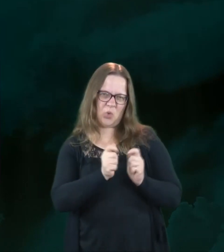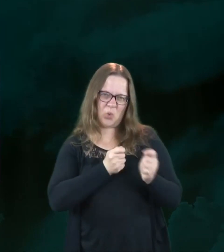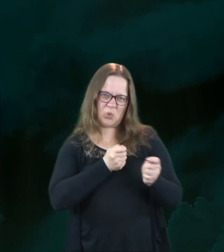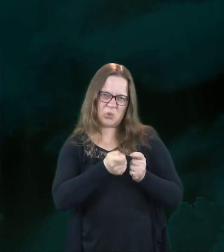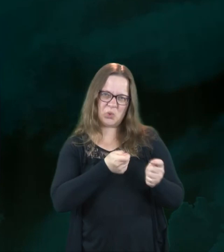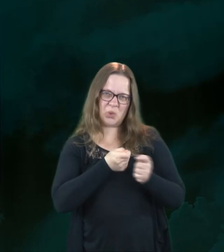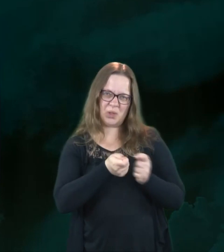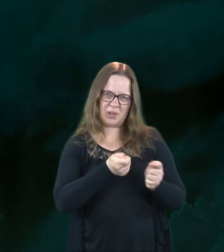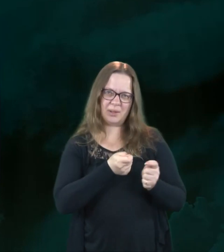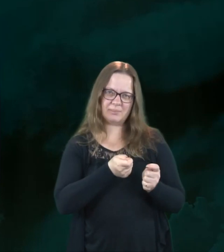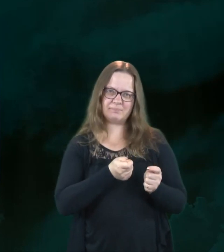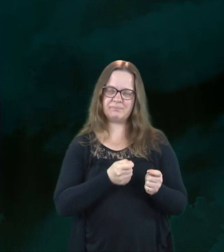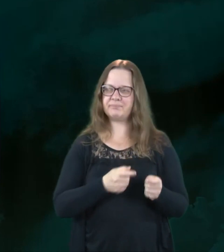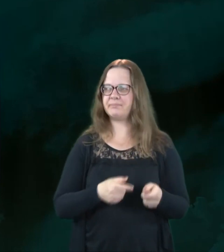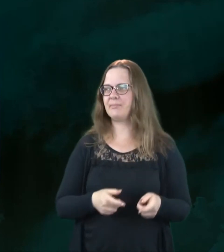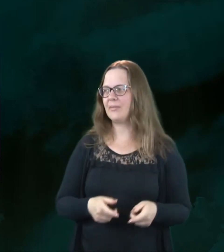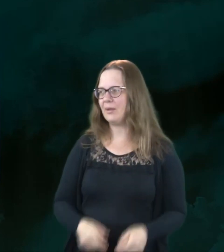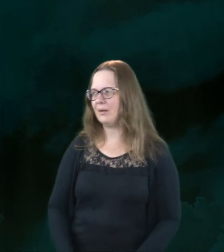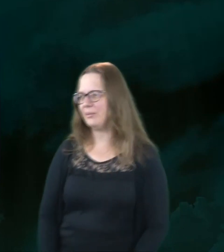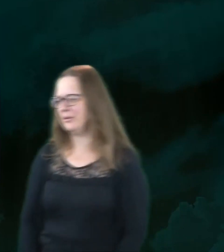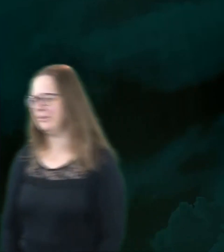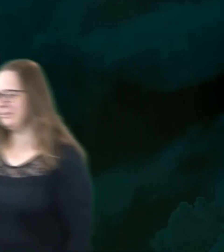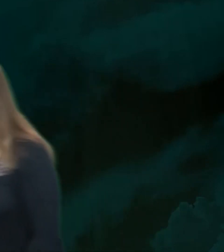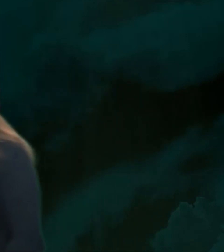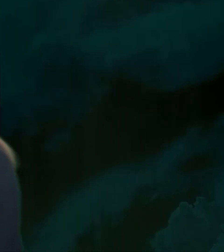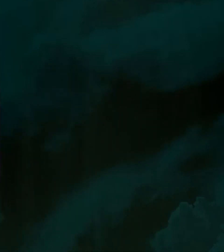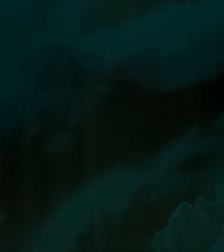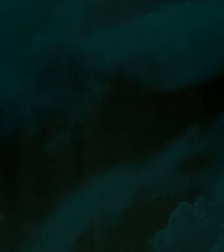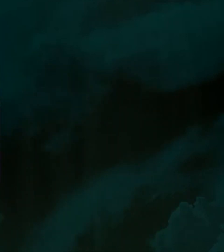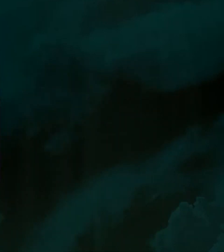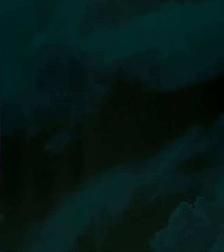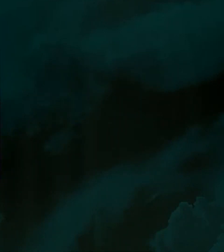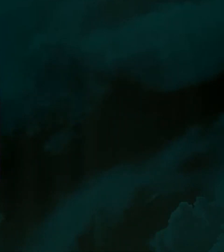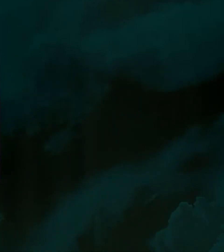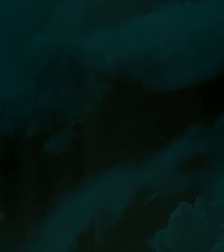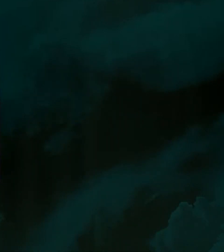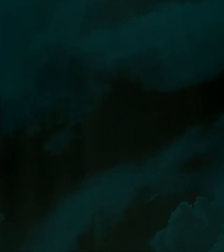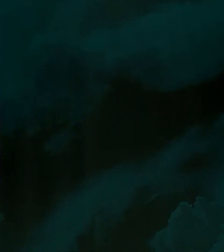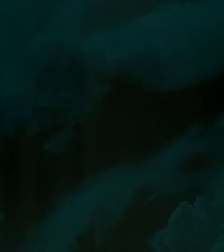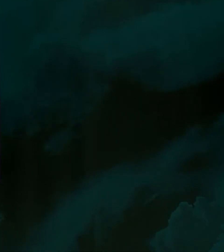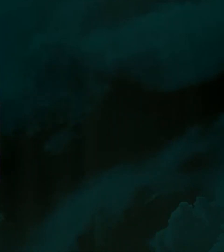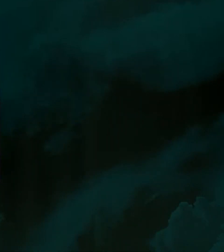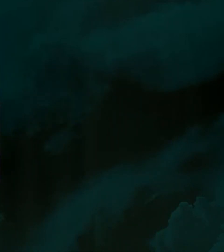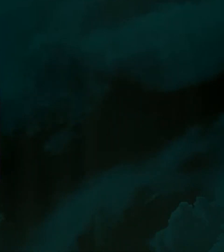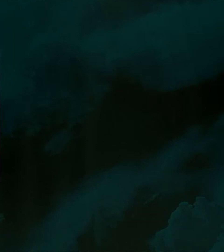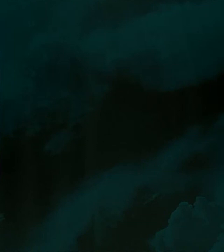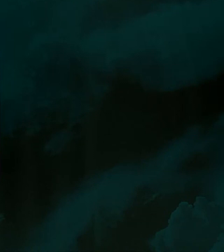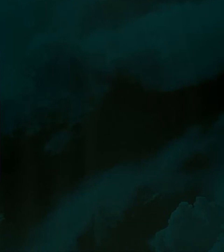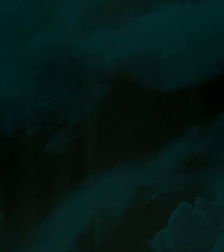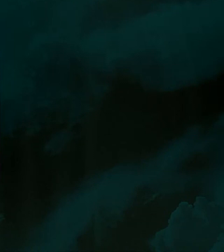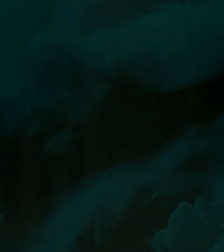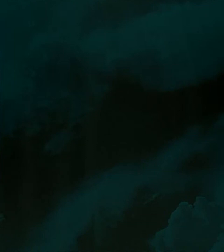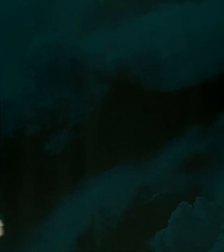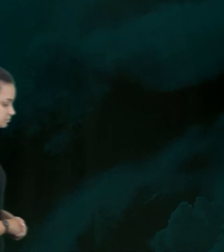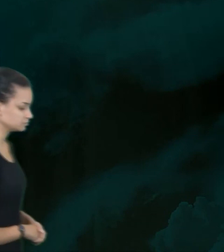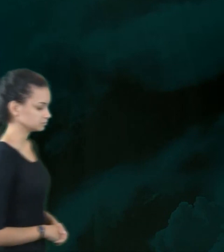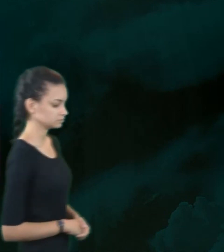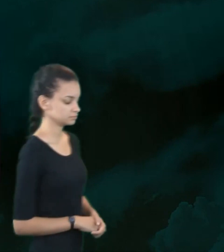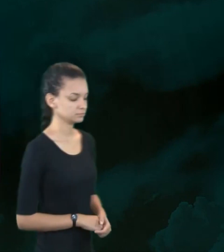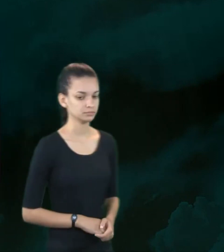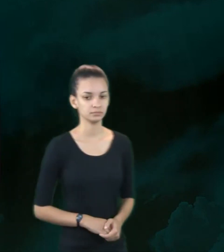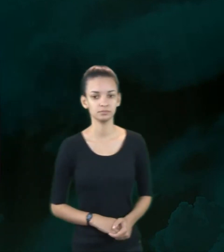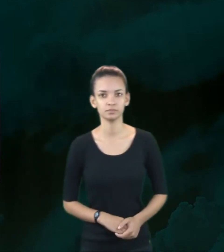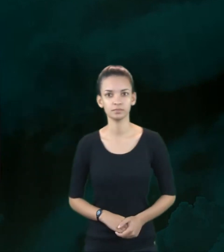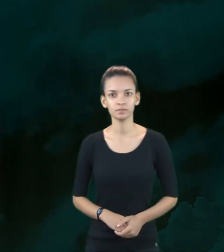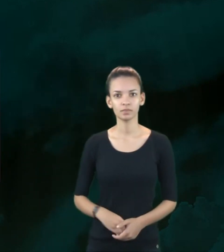sou o bom pastor. E ele fala que o ladrão vem somente para roubar,